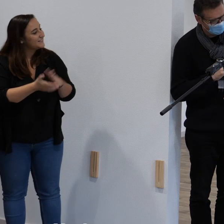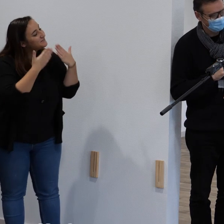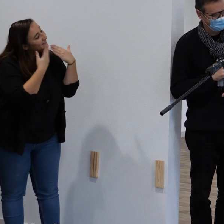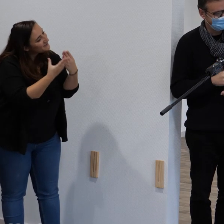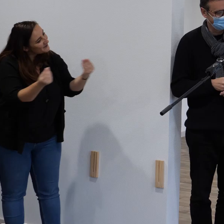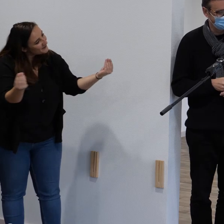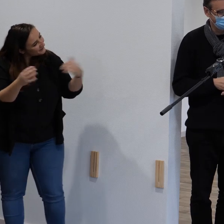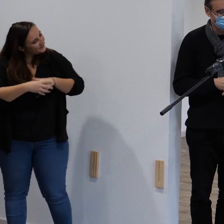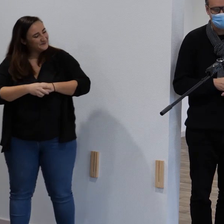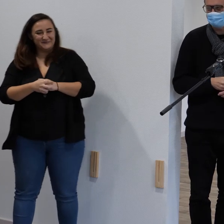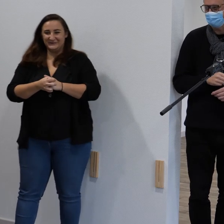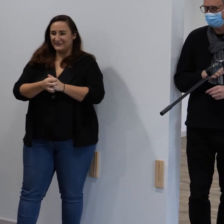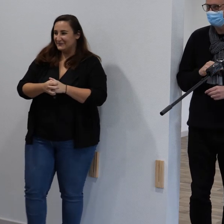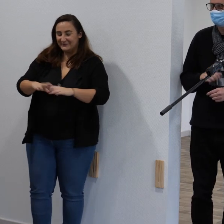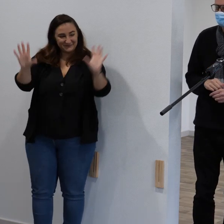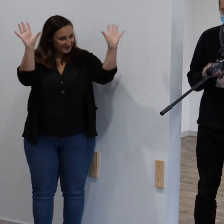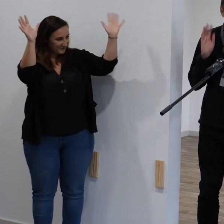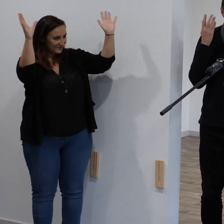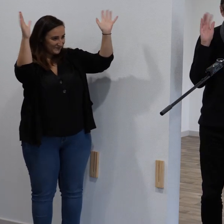Merci beaucoup. Merci.